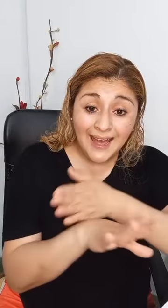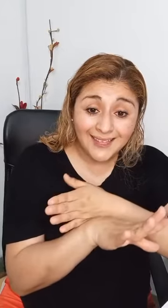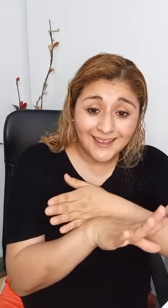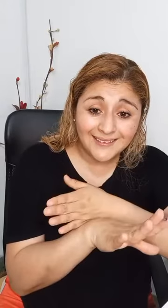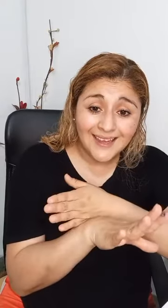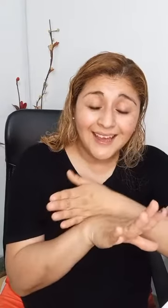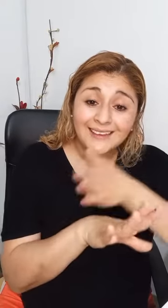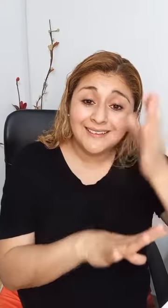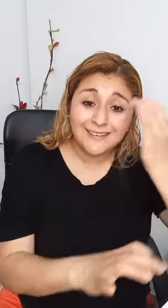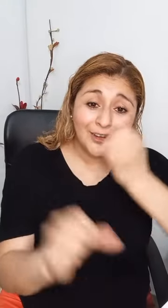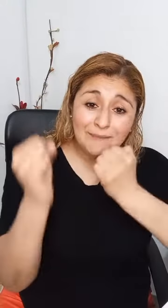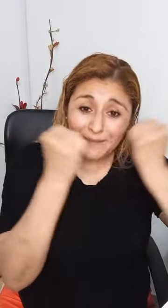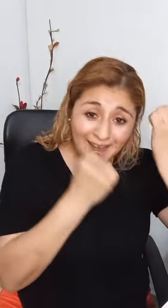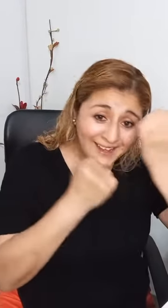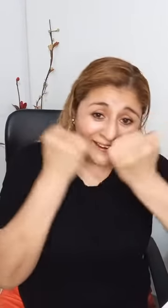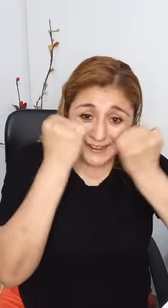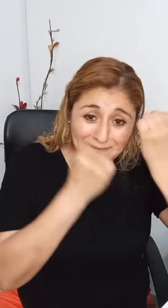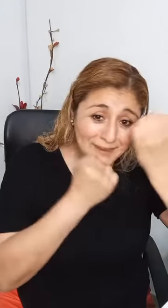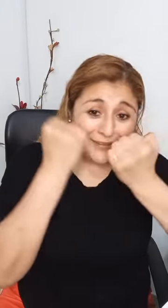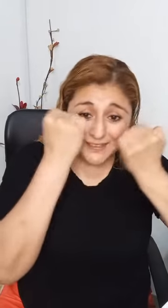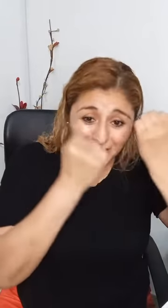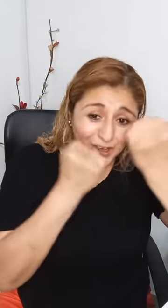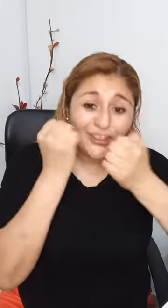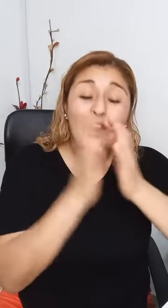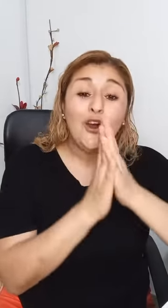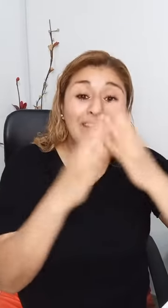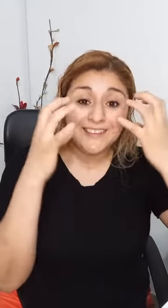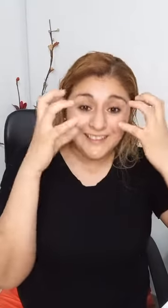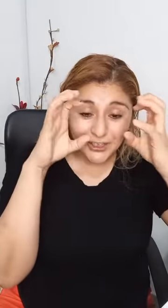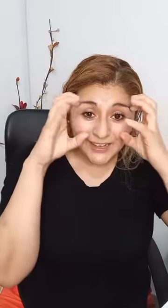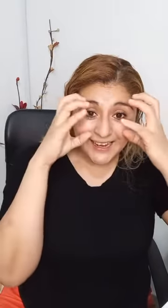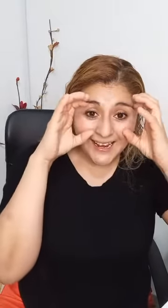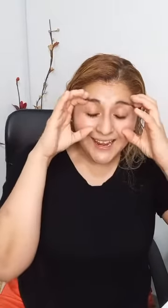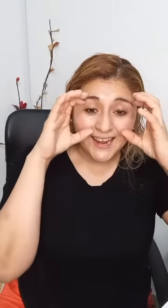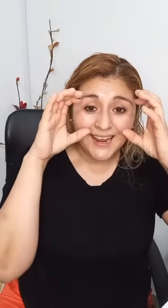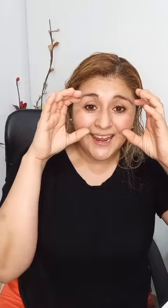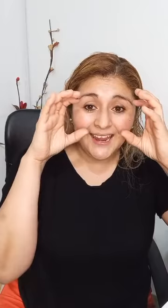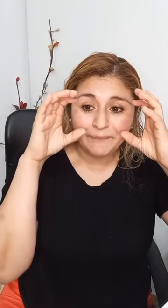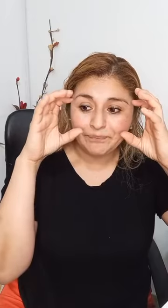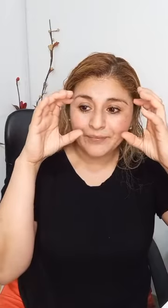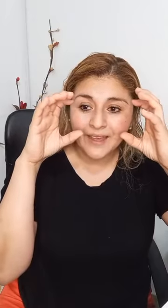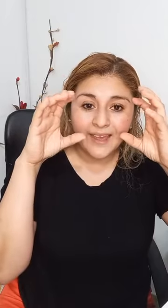antes, necesito limpiar mis vidrios o necesito tener